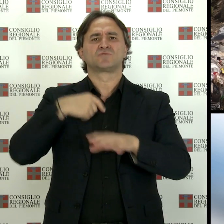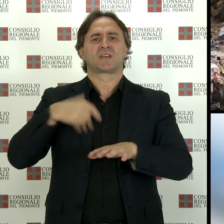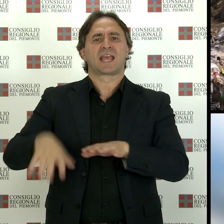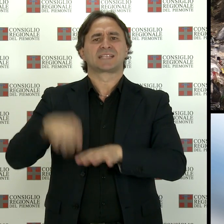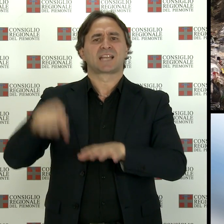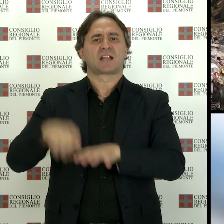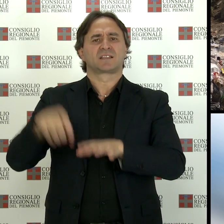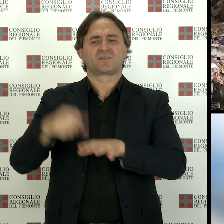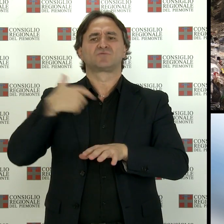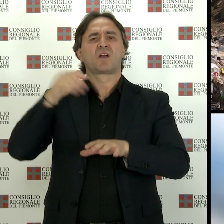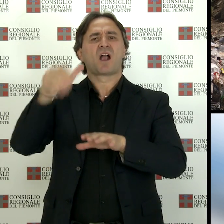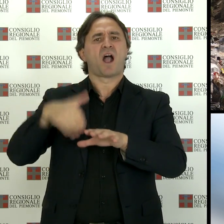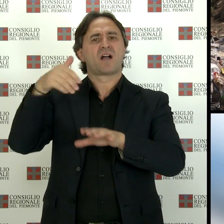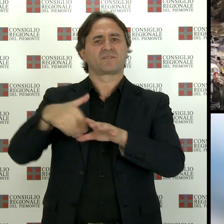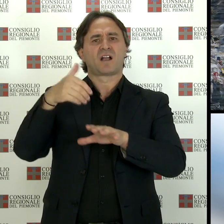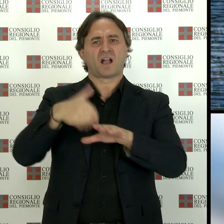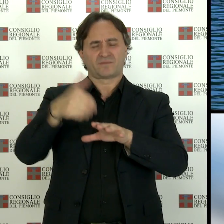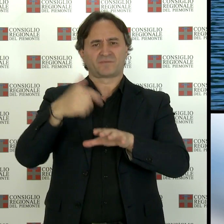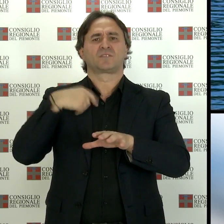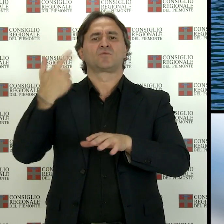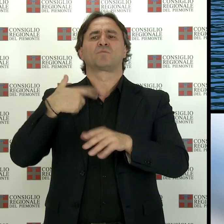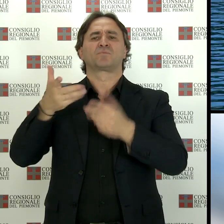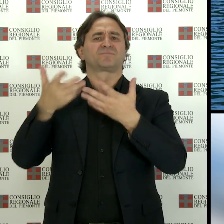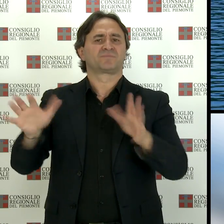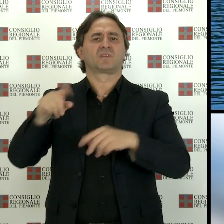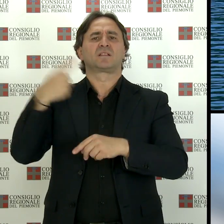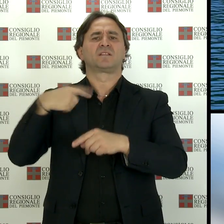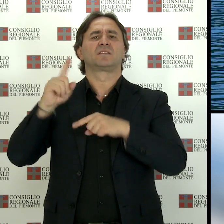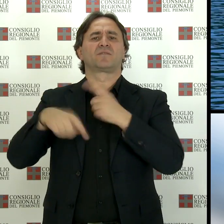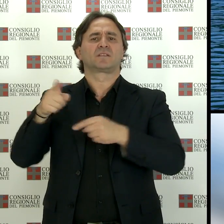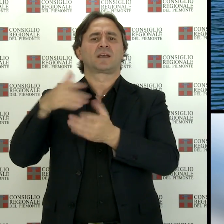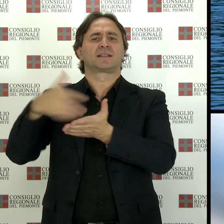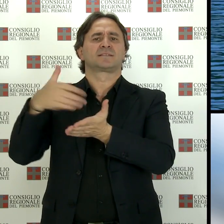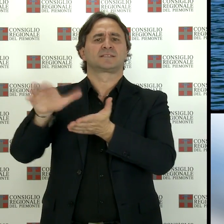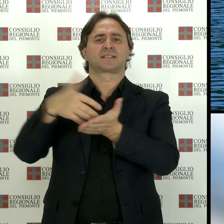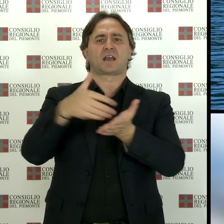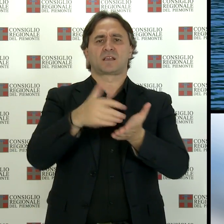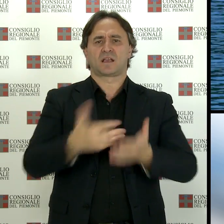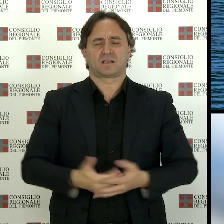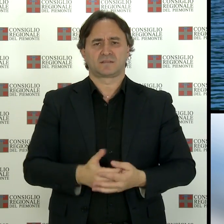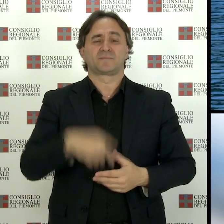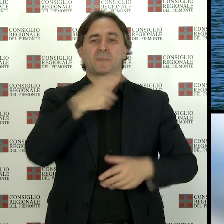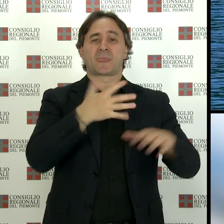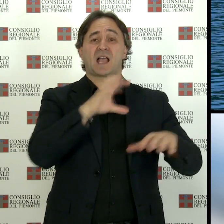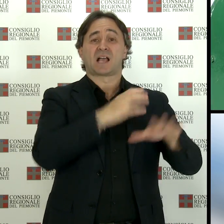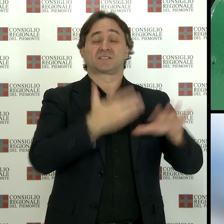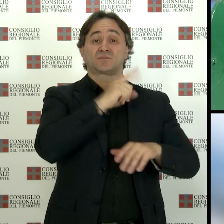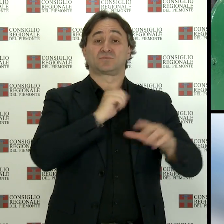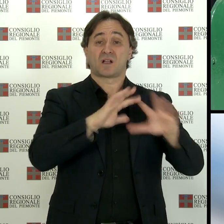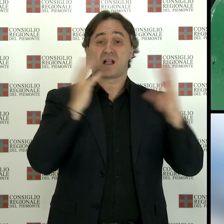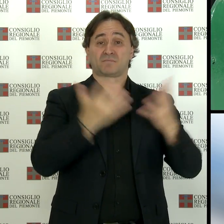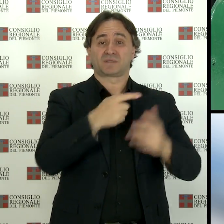delle cave esaurite adibite a discariche. Sollecitato dal presidente del gruppo PD, l'assessore all'ambiente ha poi svolto una